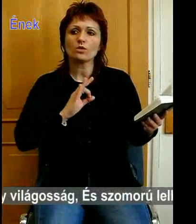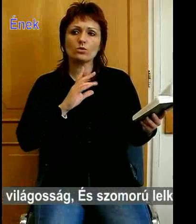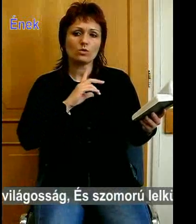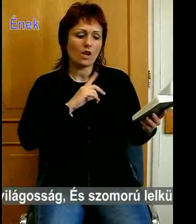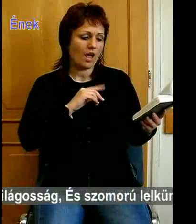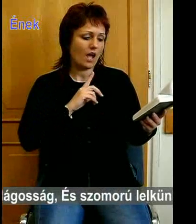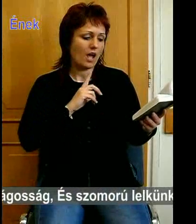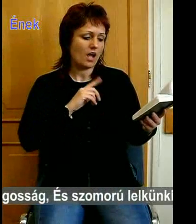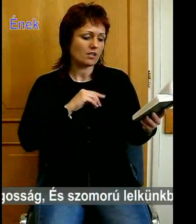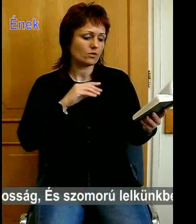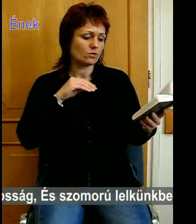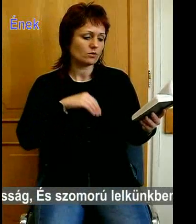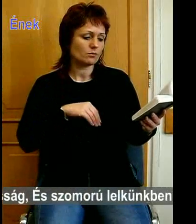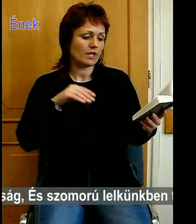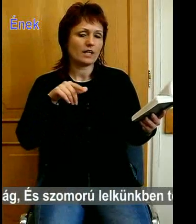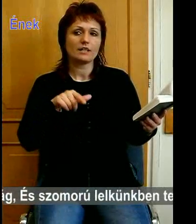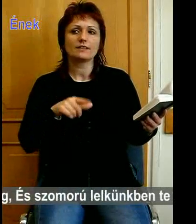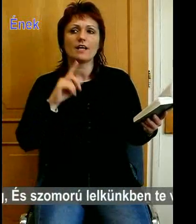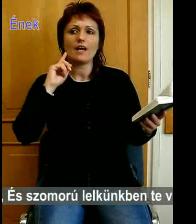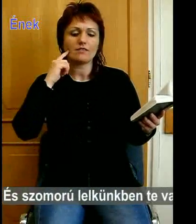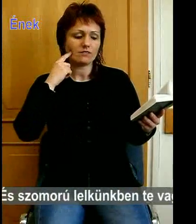a